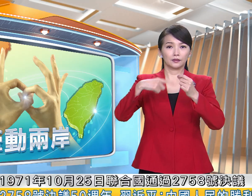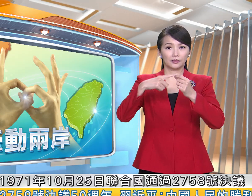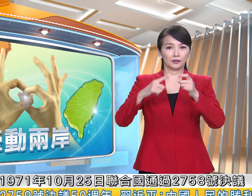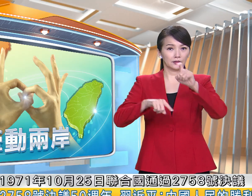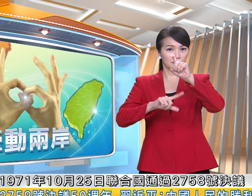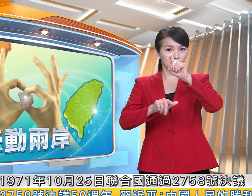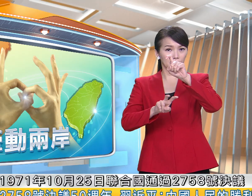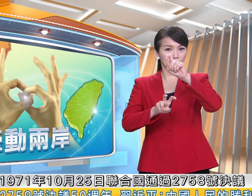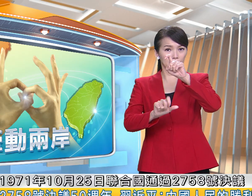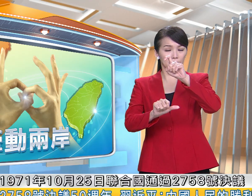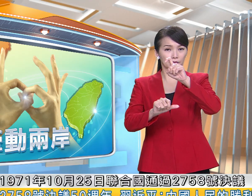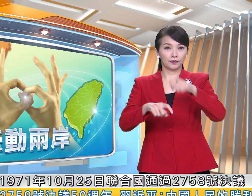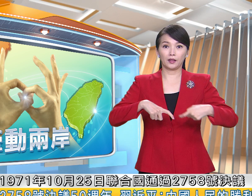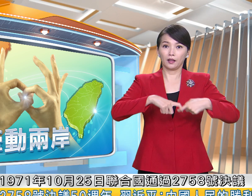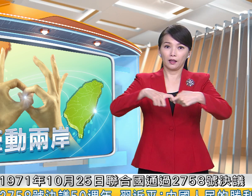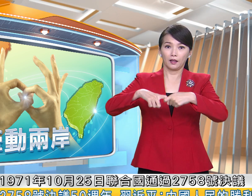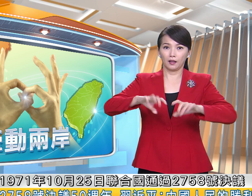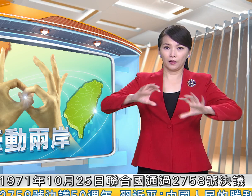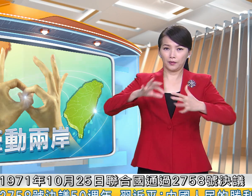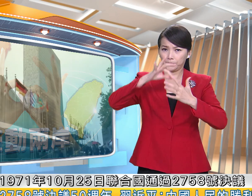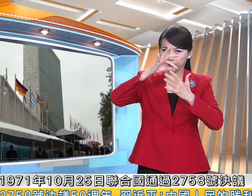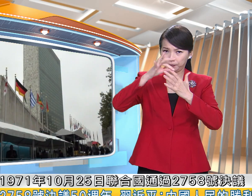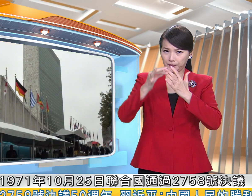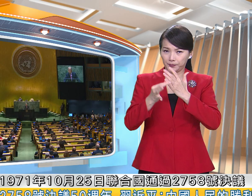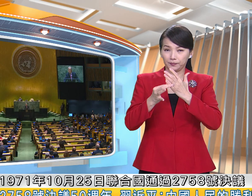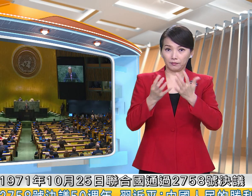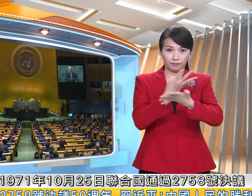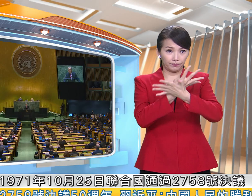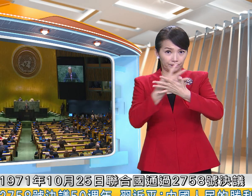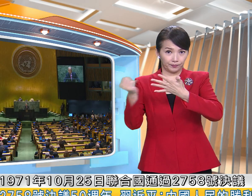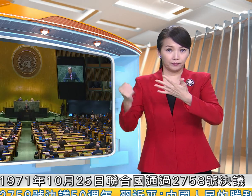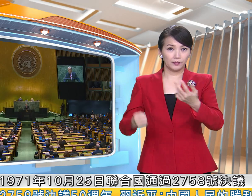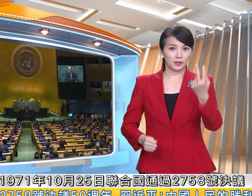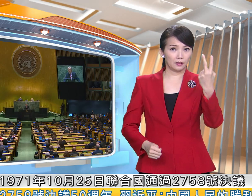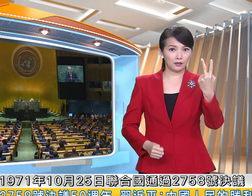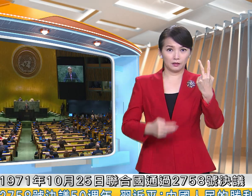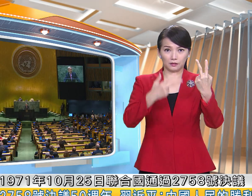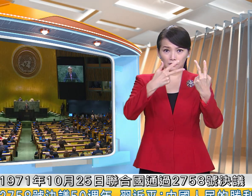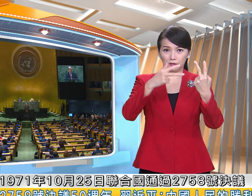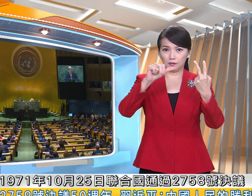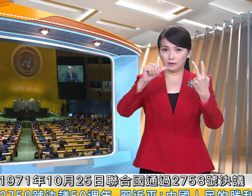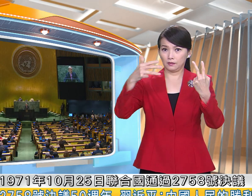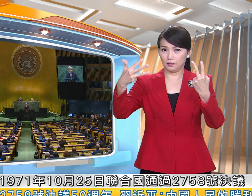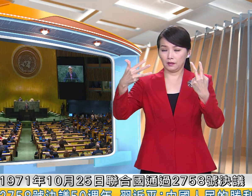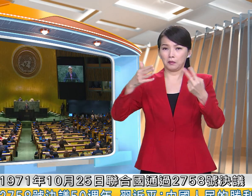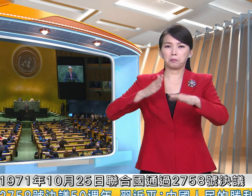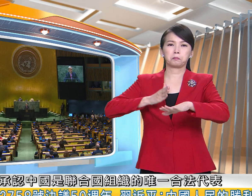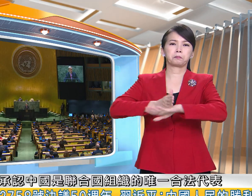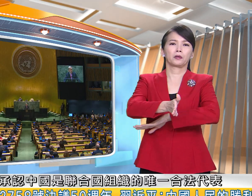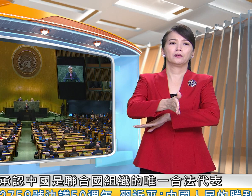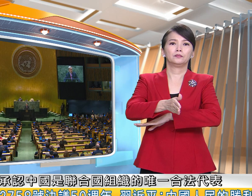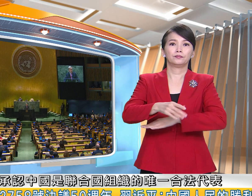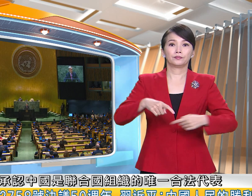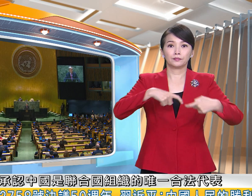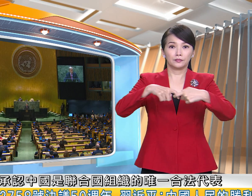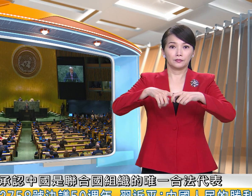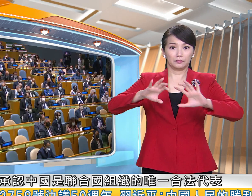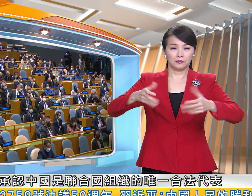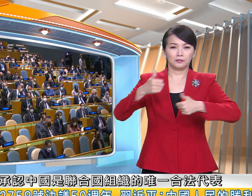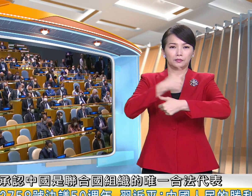1971年的10月25号。联合国通过了2758号决议，承认中国是联合国